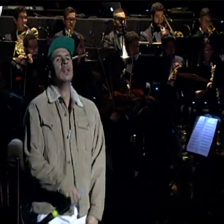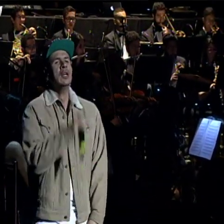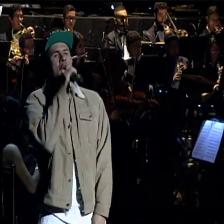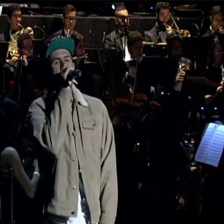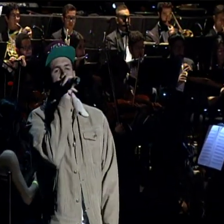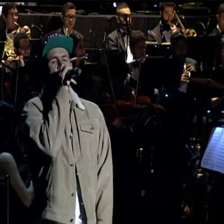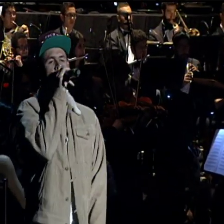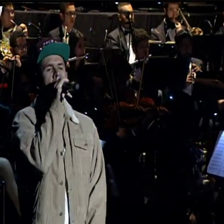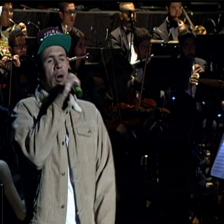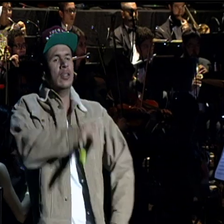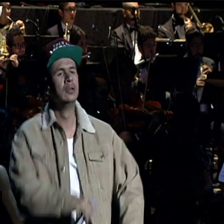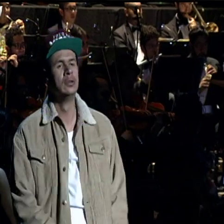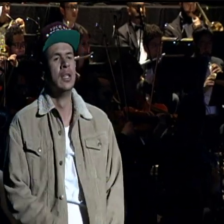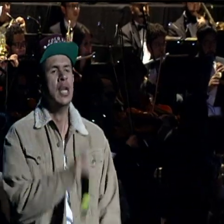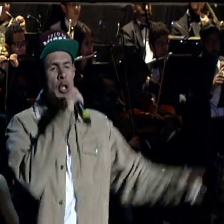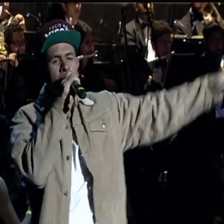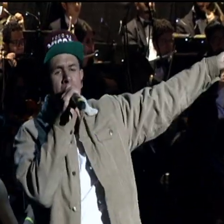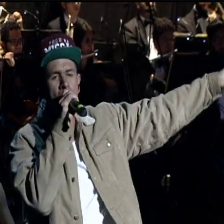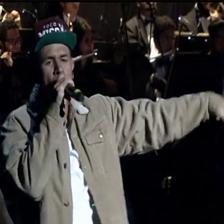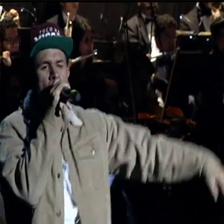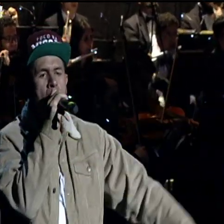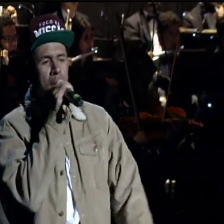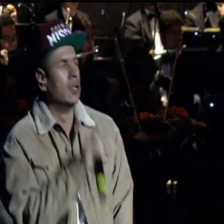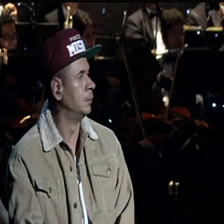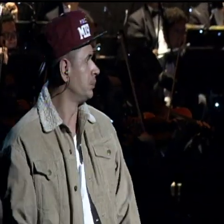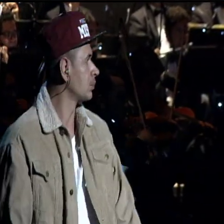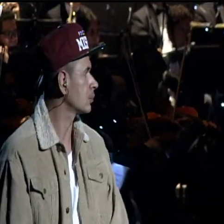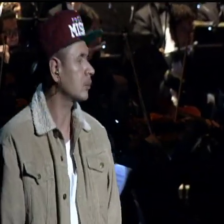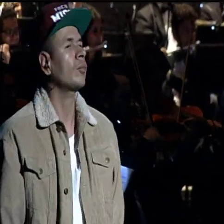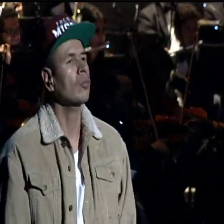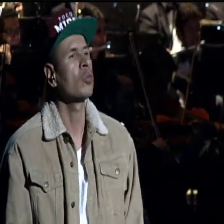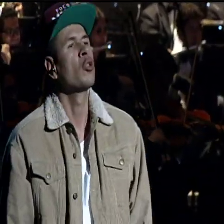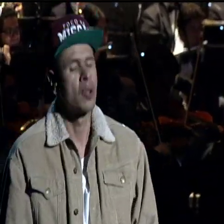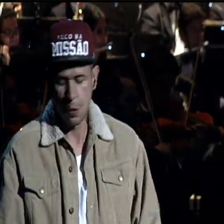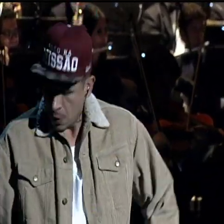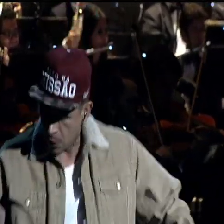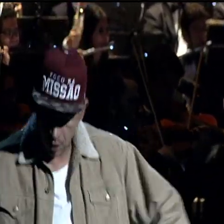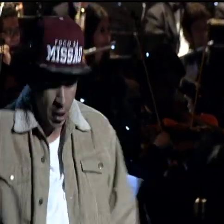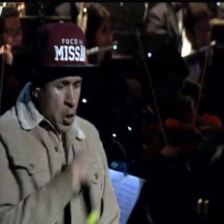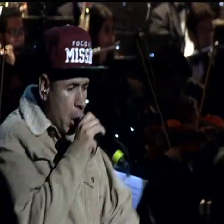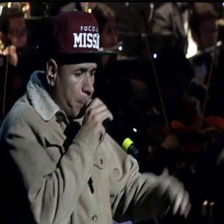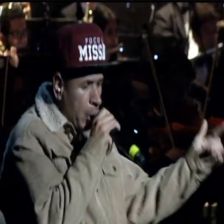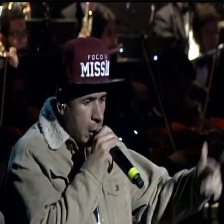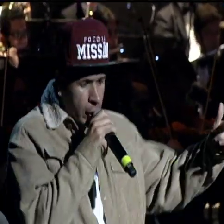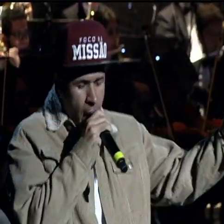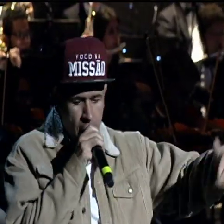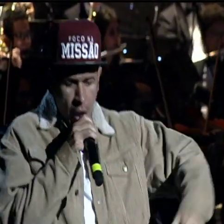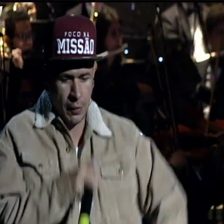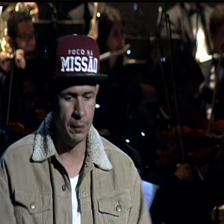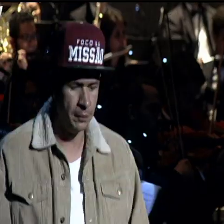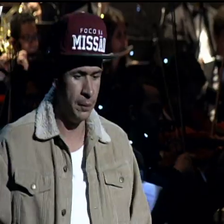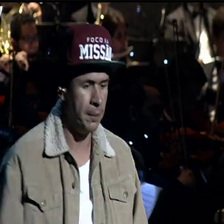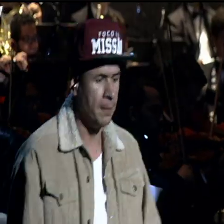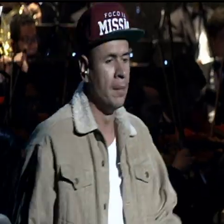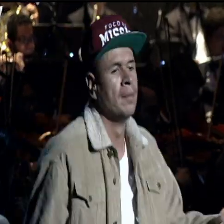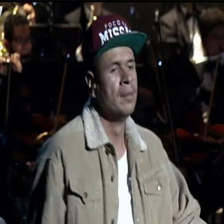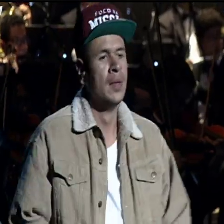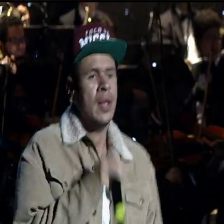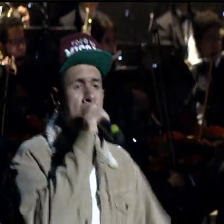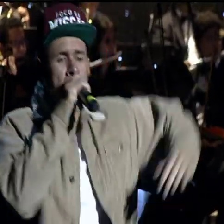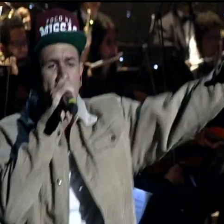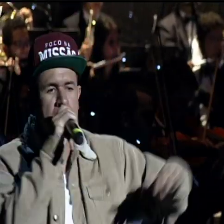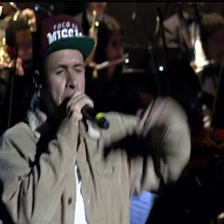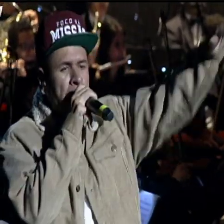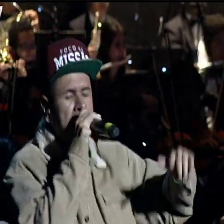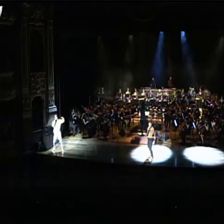con negocios el bidón de la nueva escuela, tremendo rock. Se pusieron a limitar sin saber del pillo. El chate, pique la